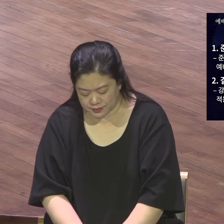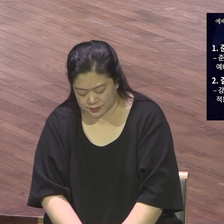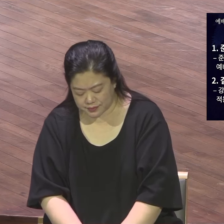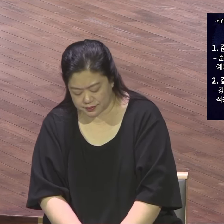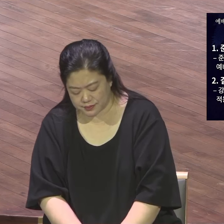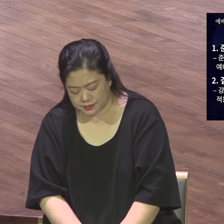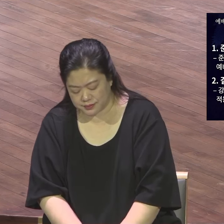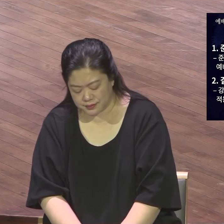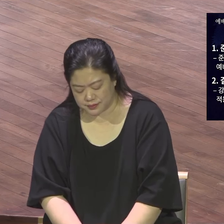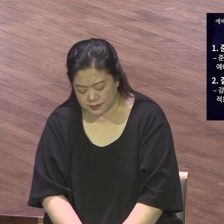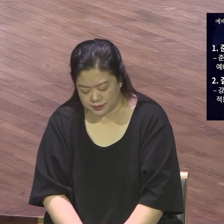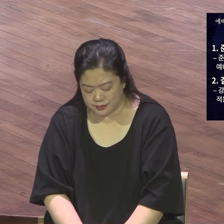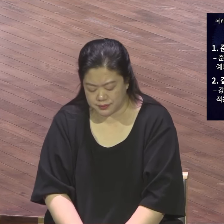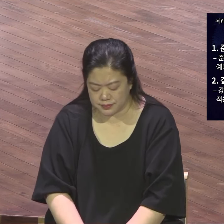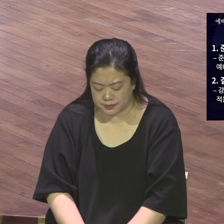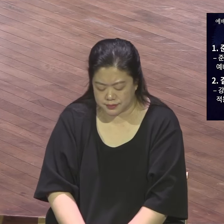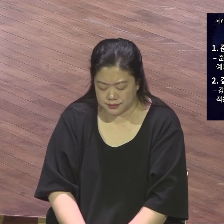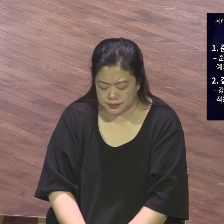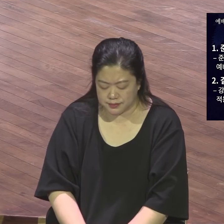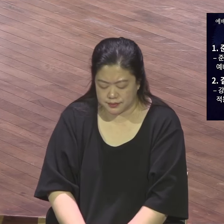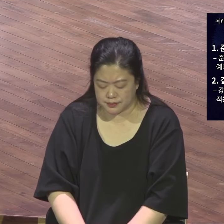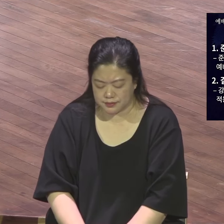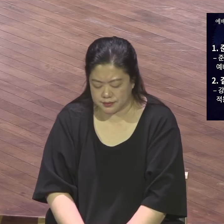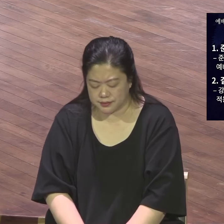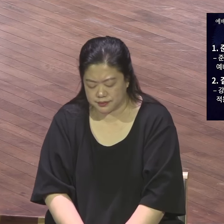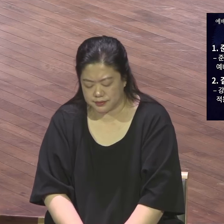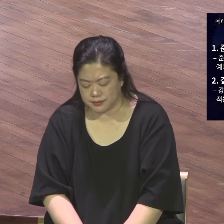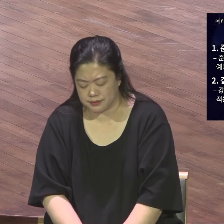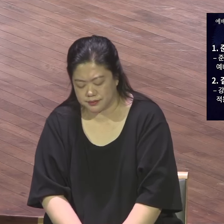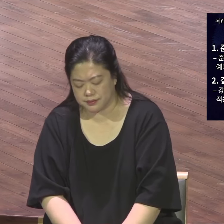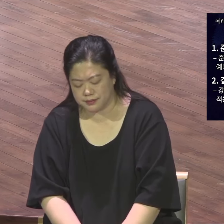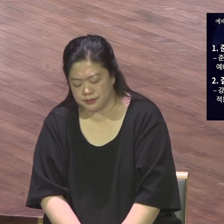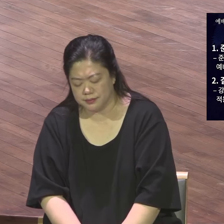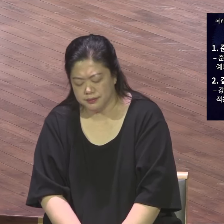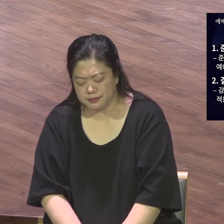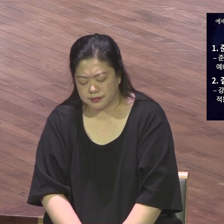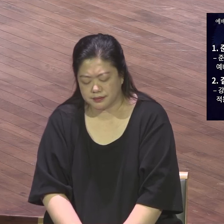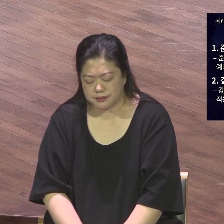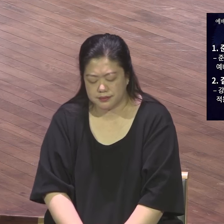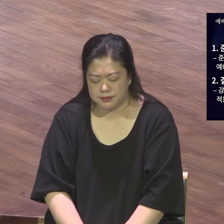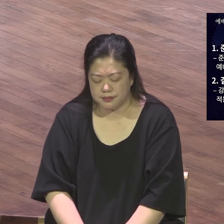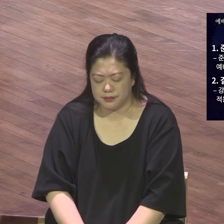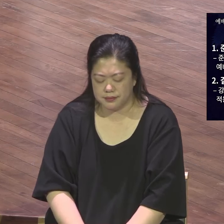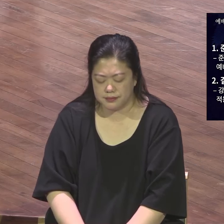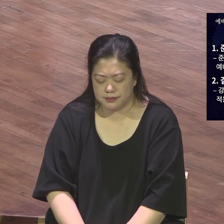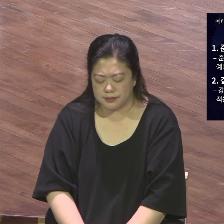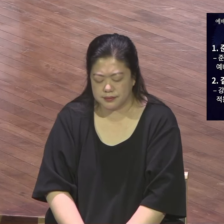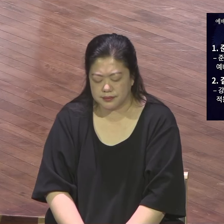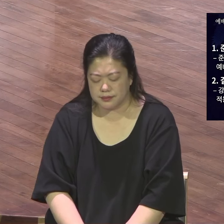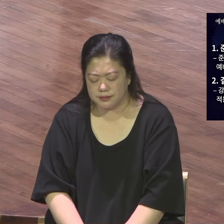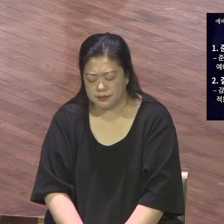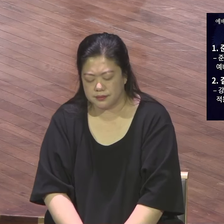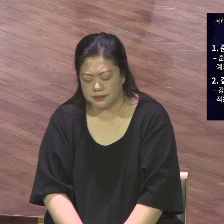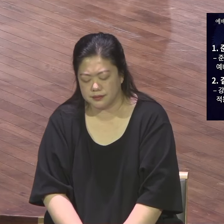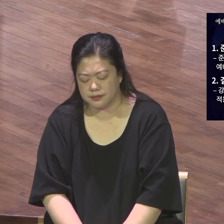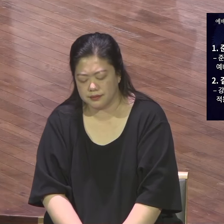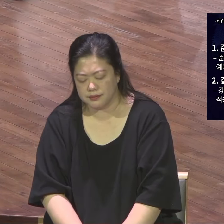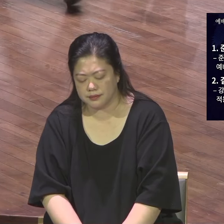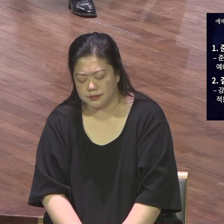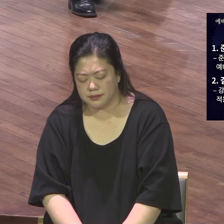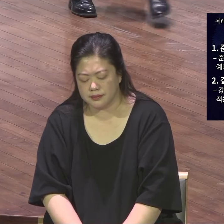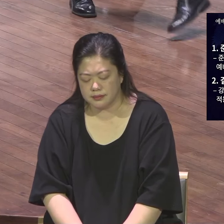해주고 예배를 통하여 주셔서 하나님의 능력을 청하여 주고 능력이 전달되어 영계 플랫폼으로